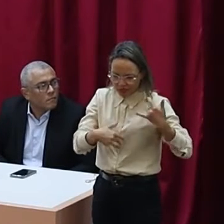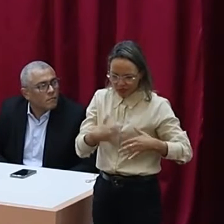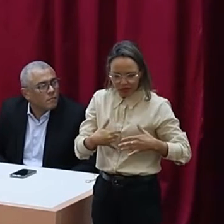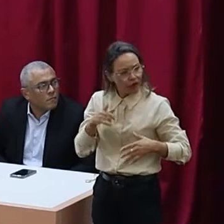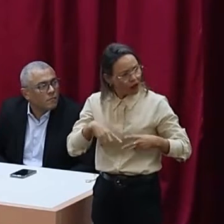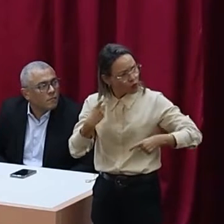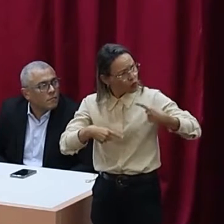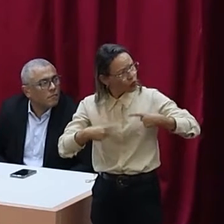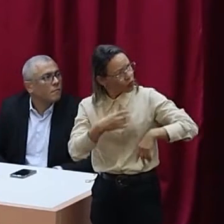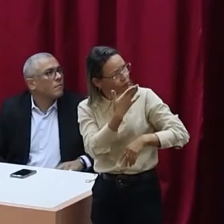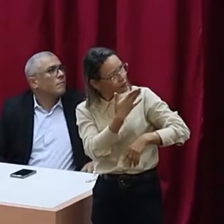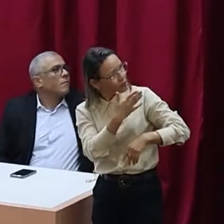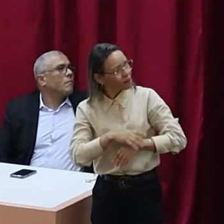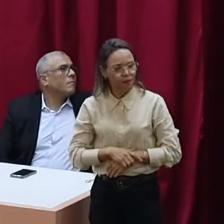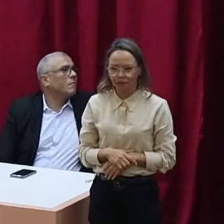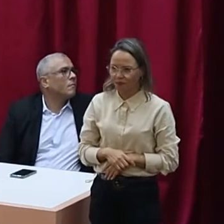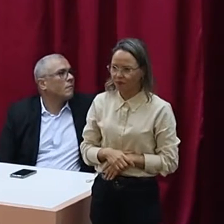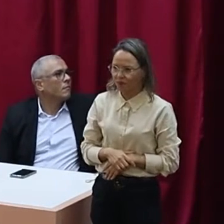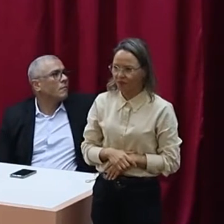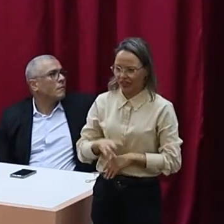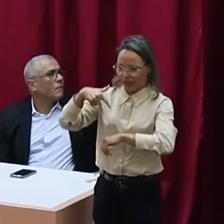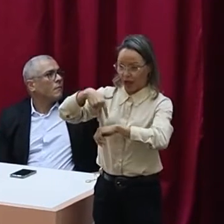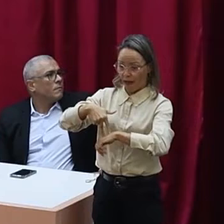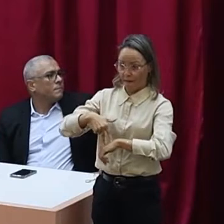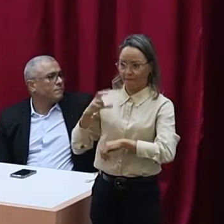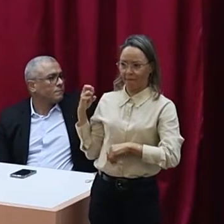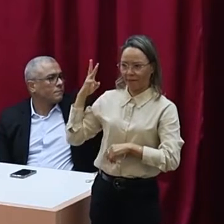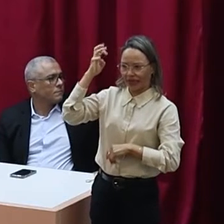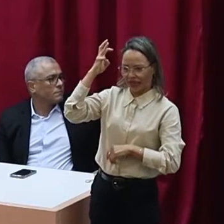o discurso que ela faz no plenário, né?